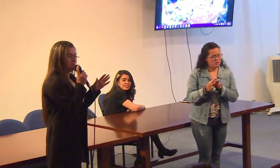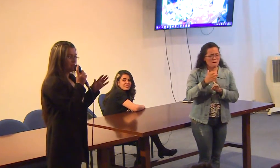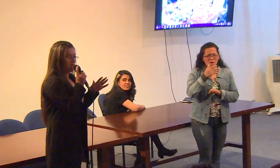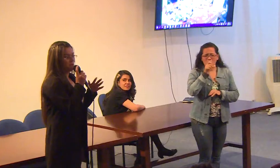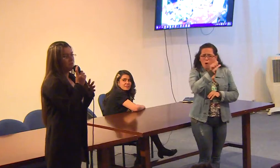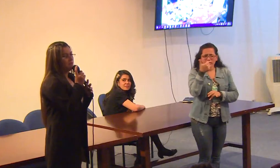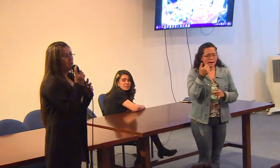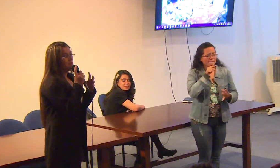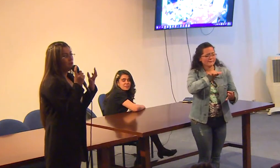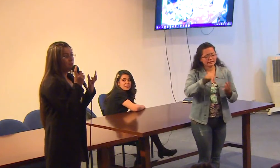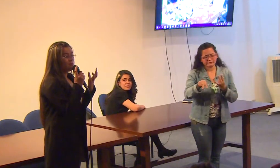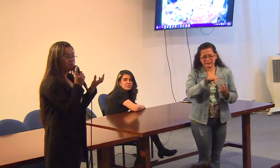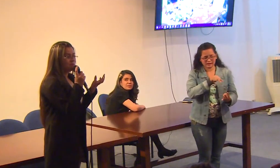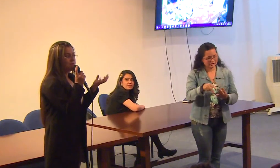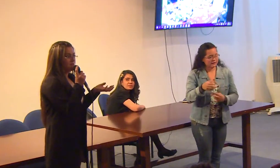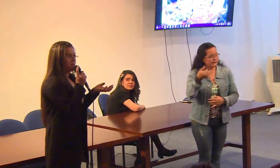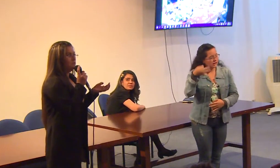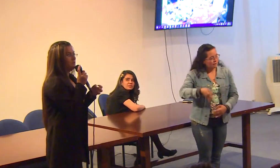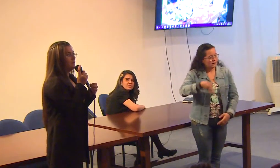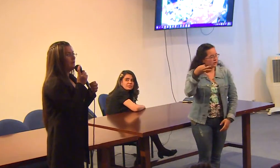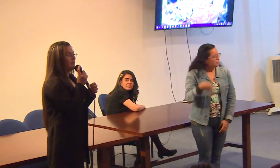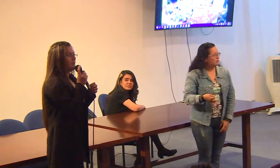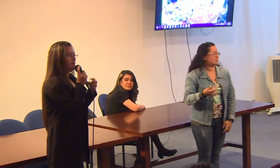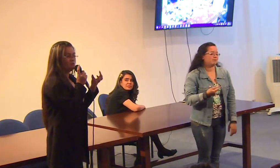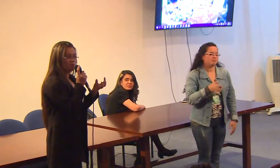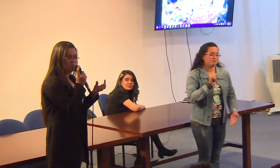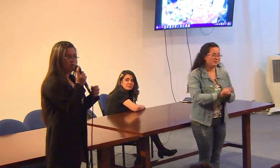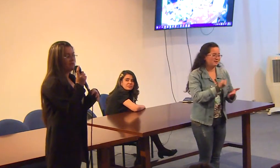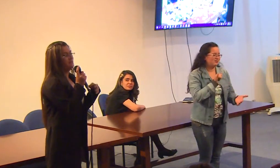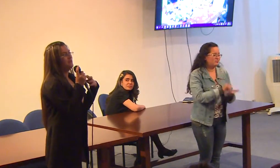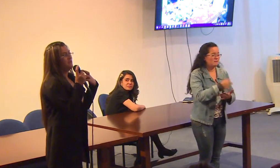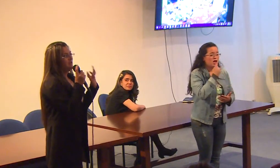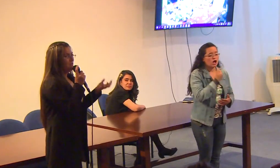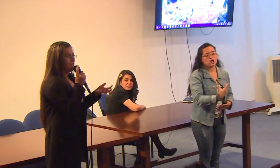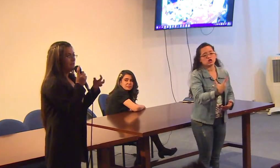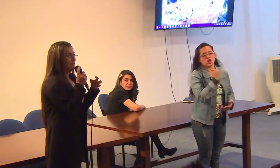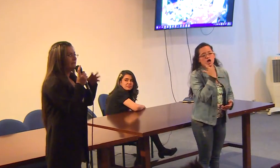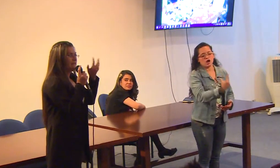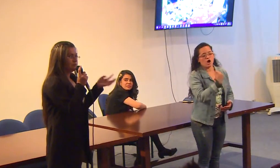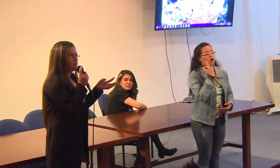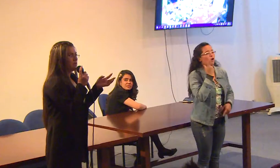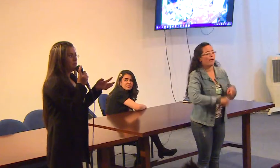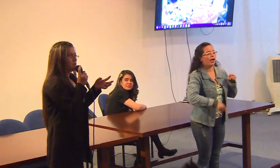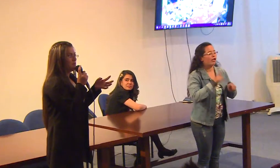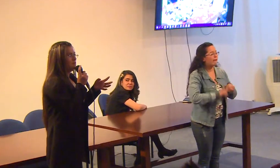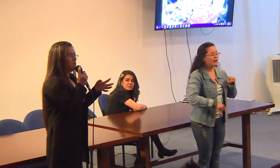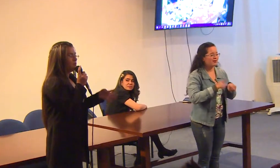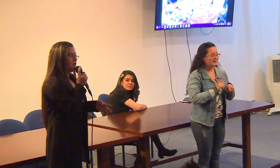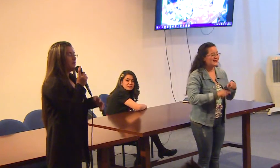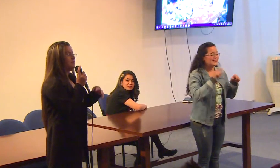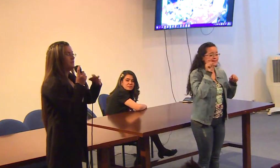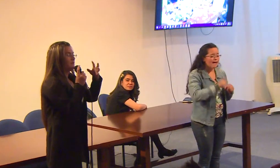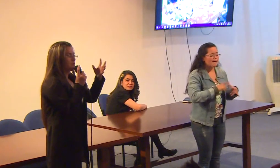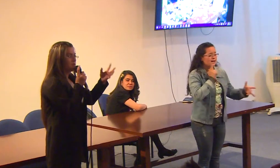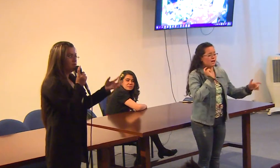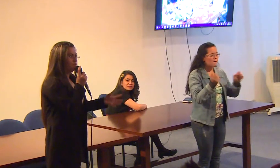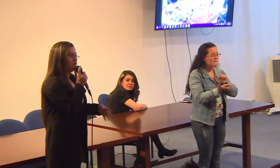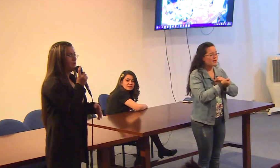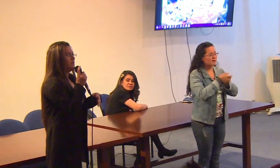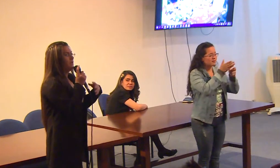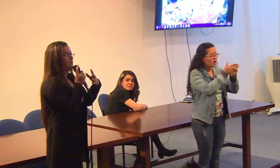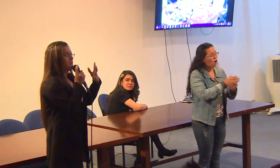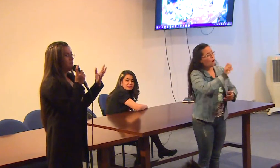otra perspectiva. Todo el tiempo nos insistió en que eso no se podía y que teníamos que cambiar nuestra metodología, que teníamos que